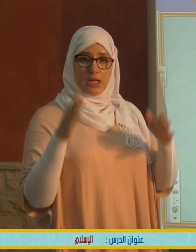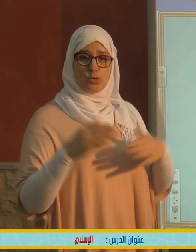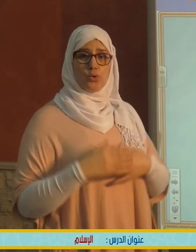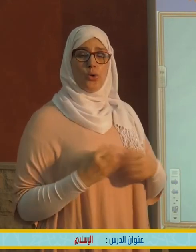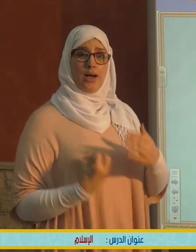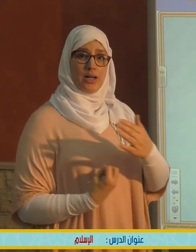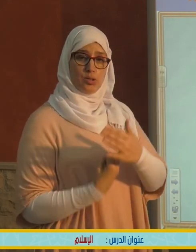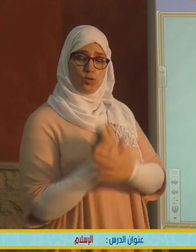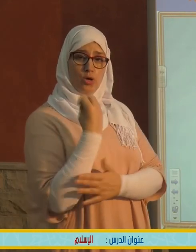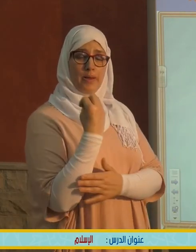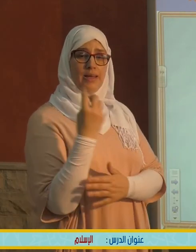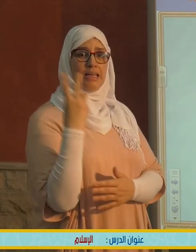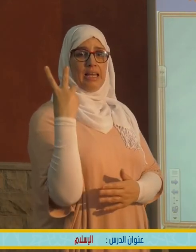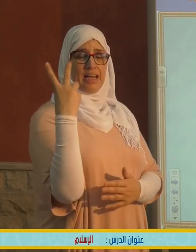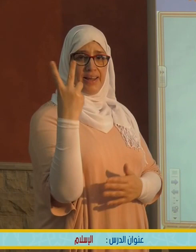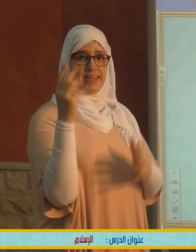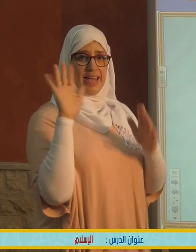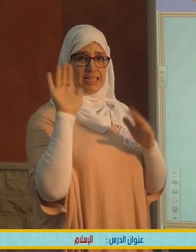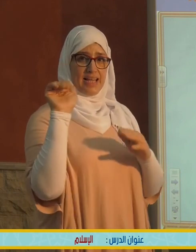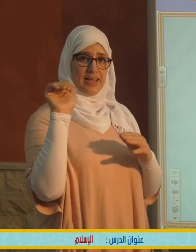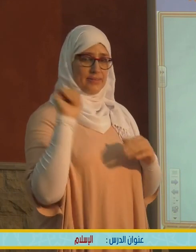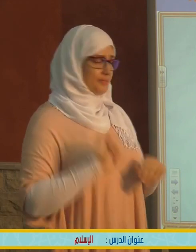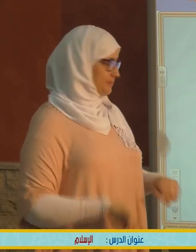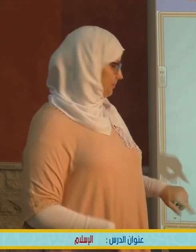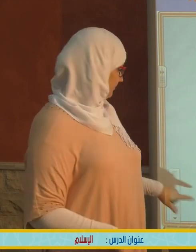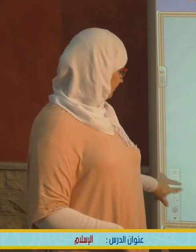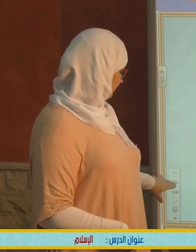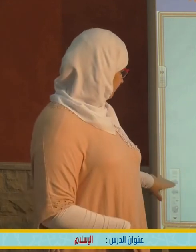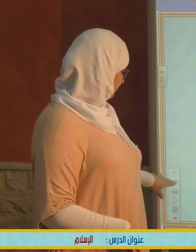صلاة الصبح 2 ركعة،